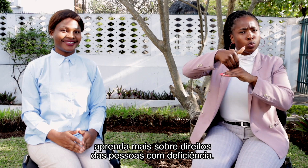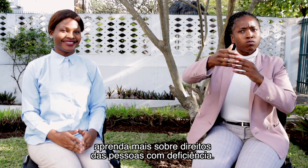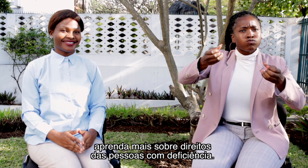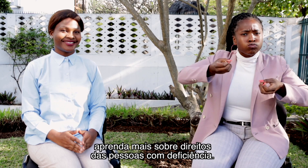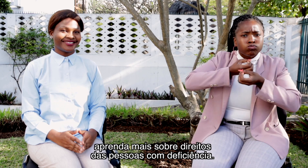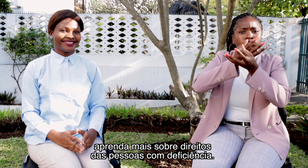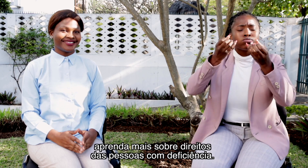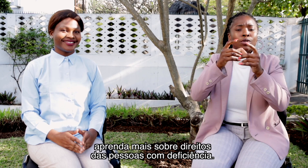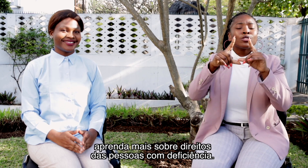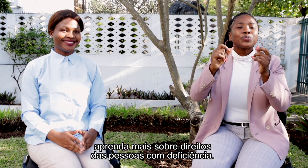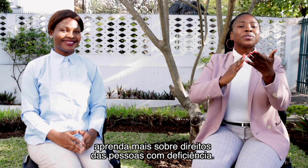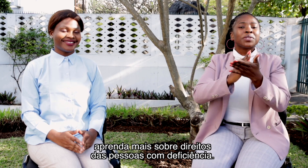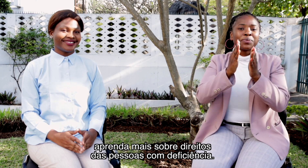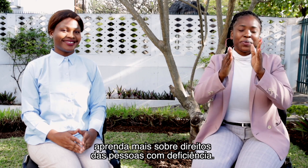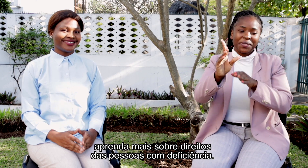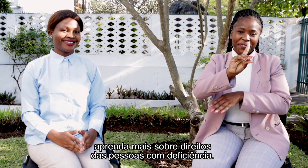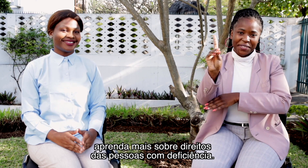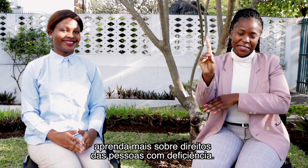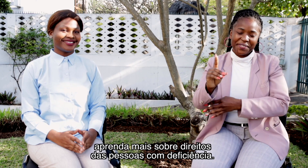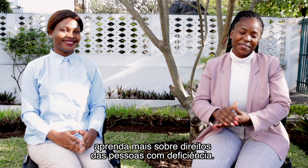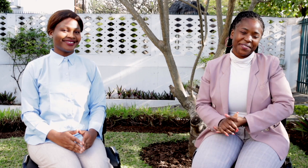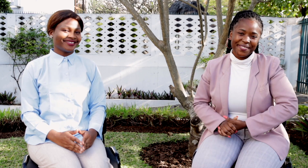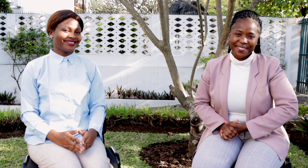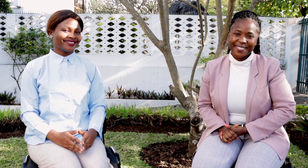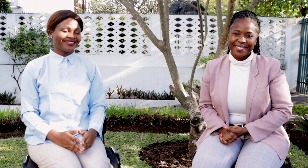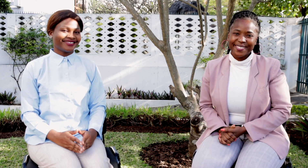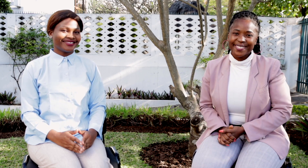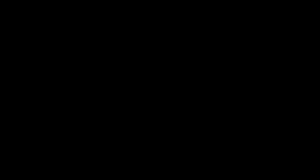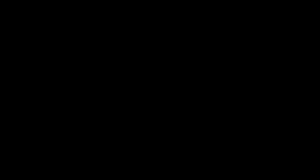canal e aprenda mais sobre os direitos das pessoas com deficiência.